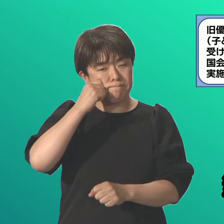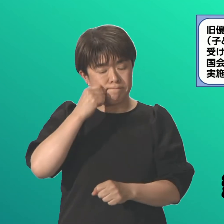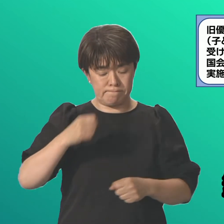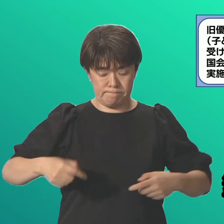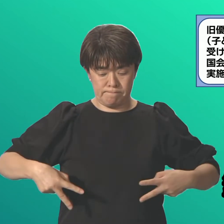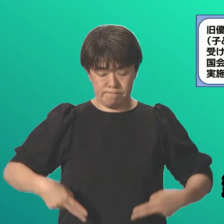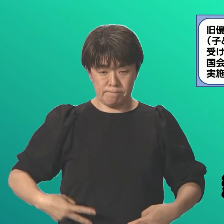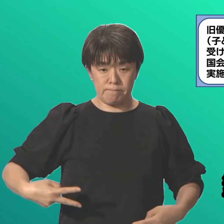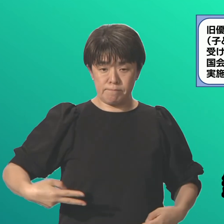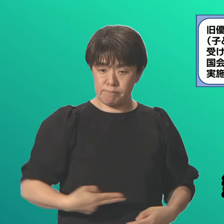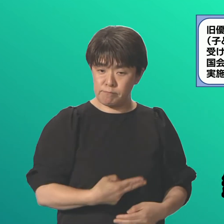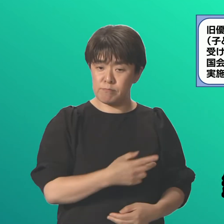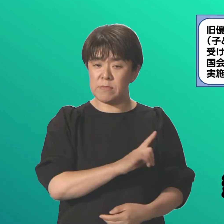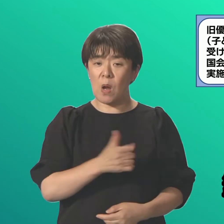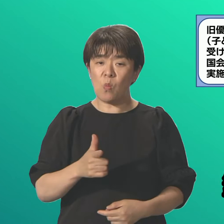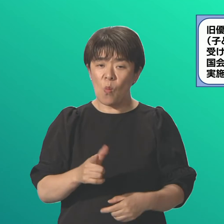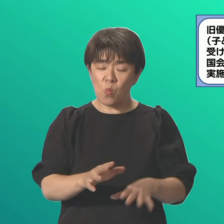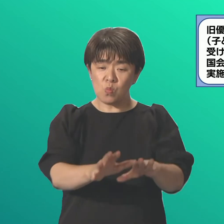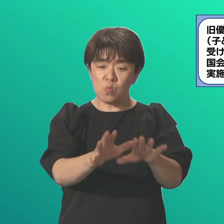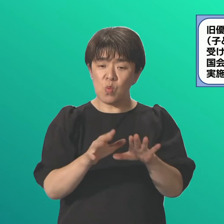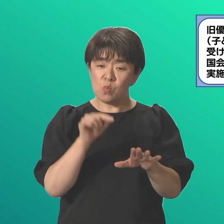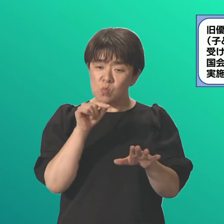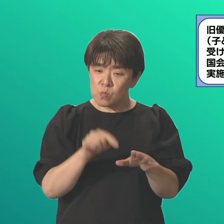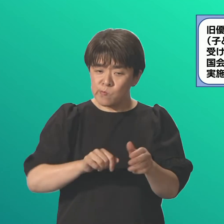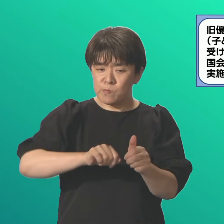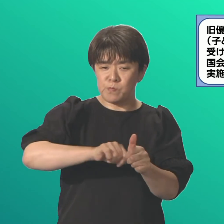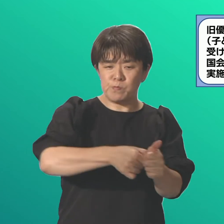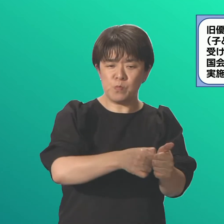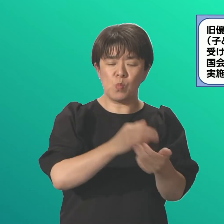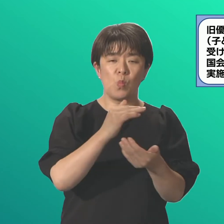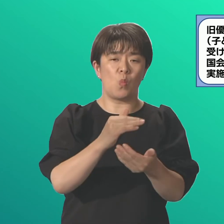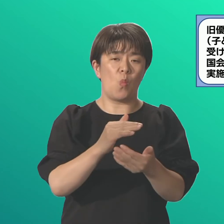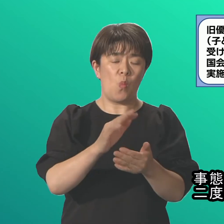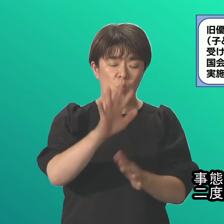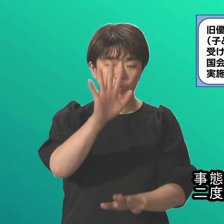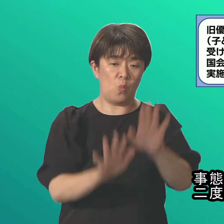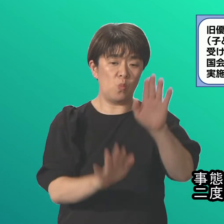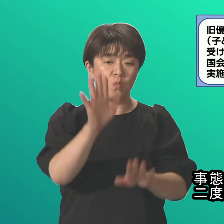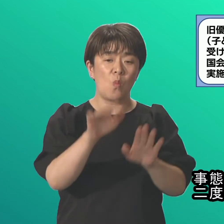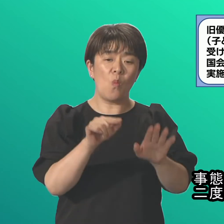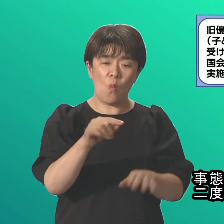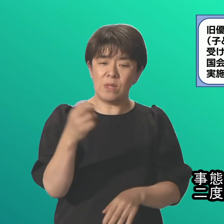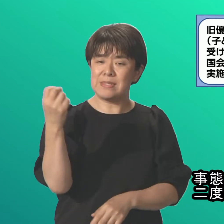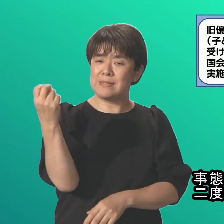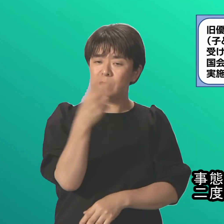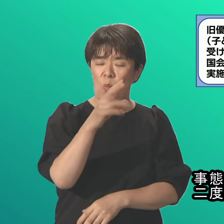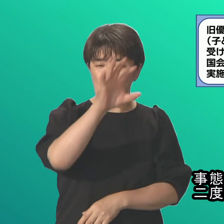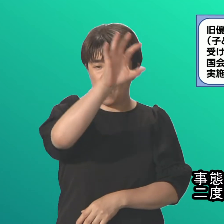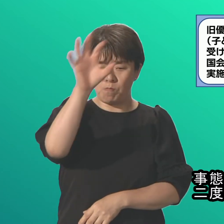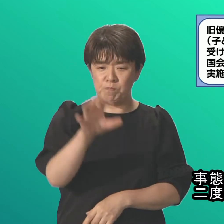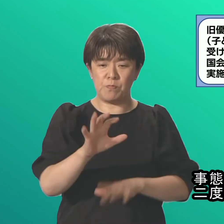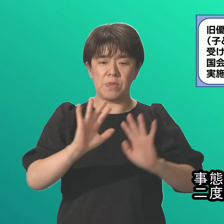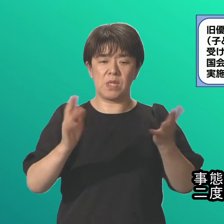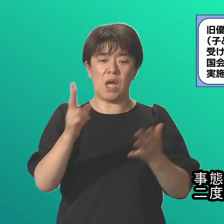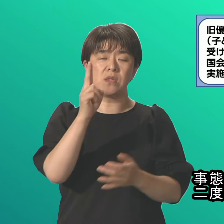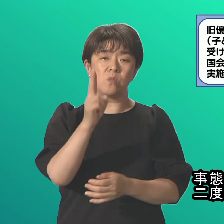不能にする手術等を受けることを強いられるような事態を二度と繰り返さないよ